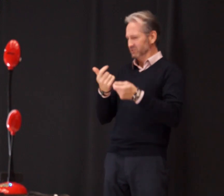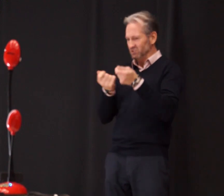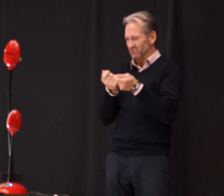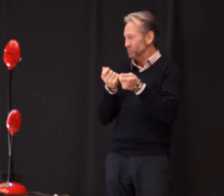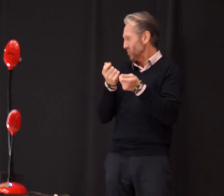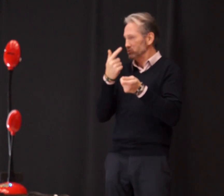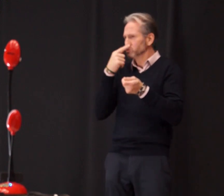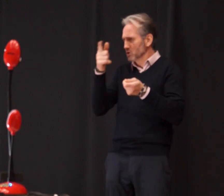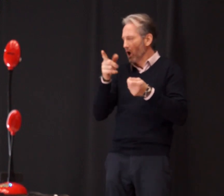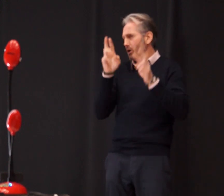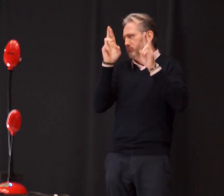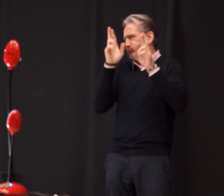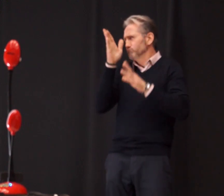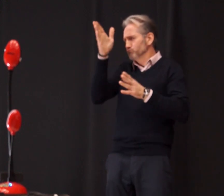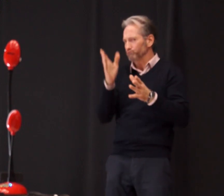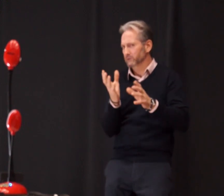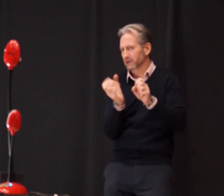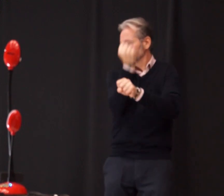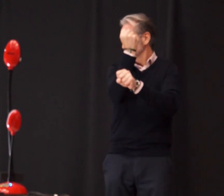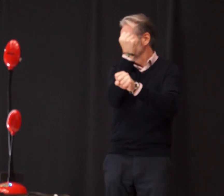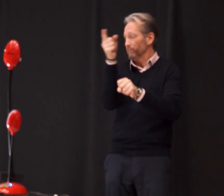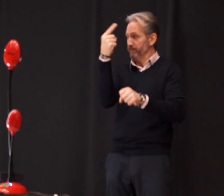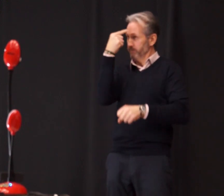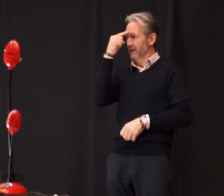Et on a besoin